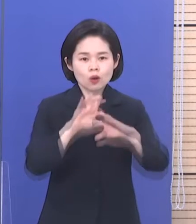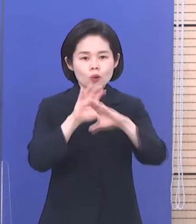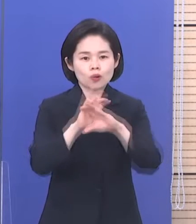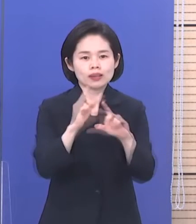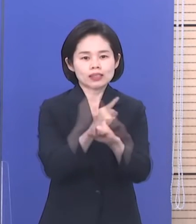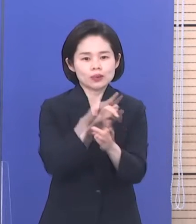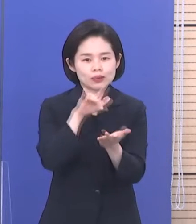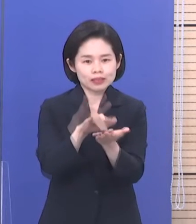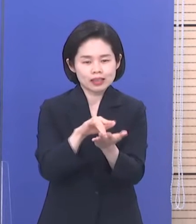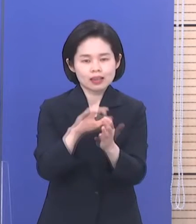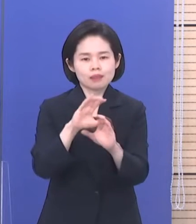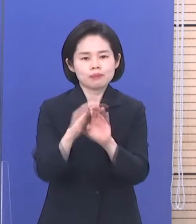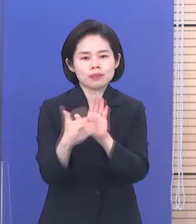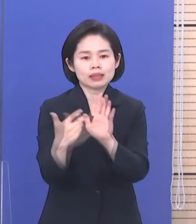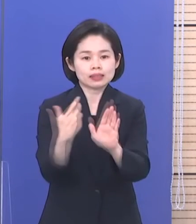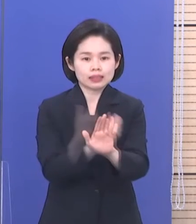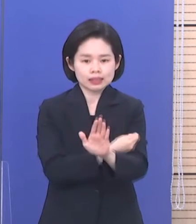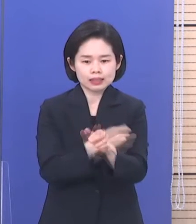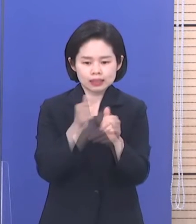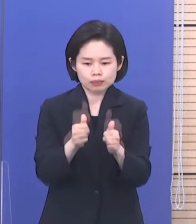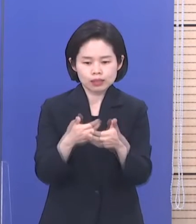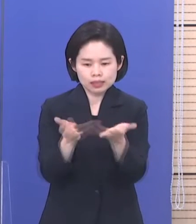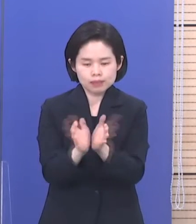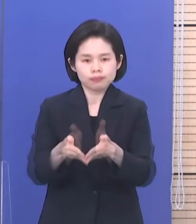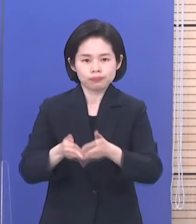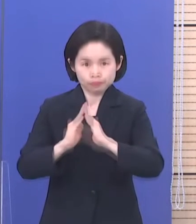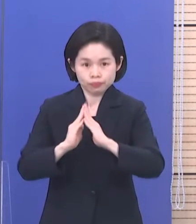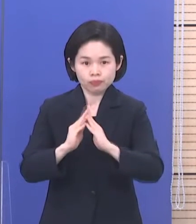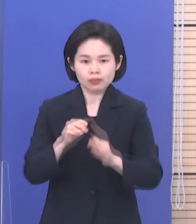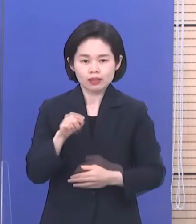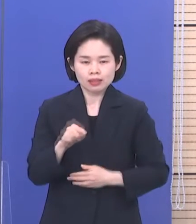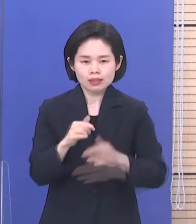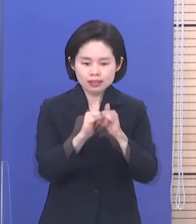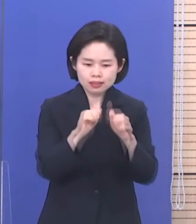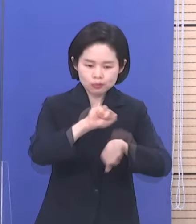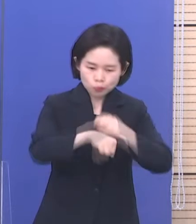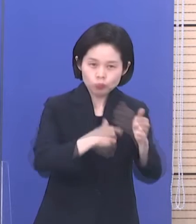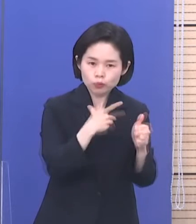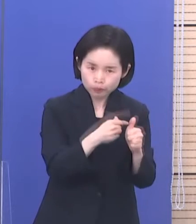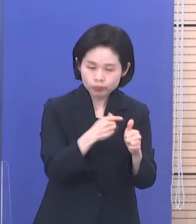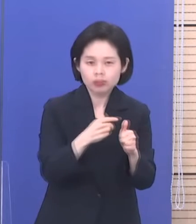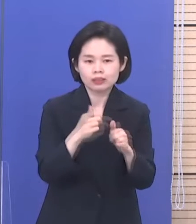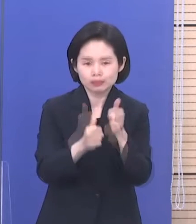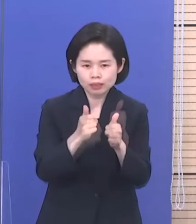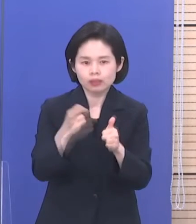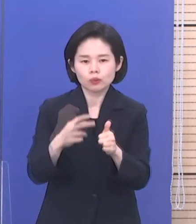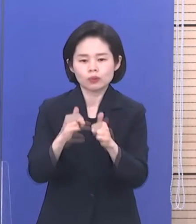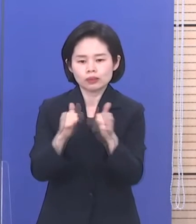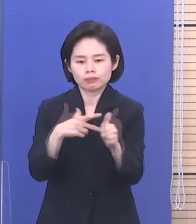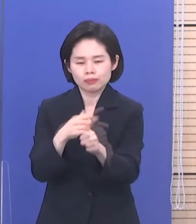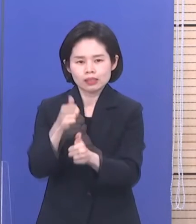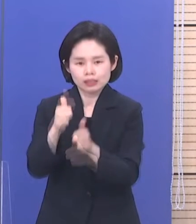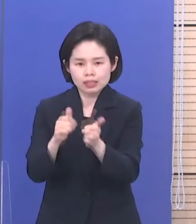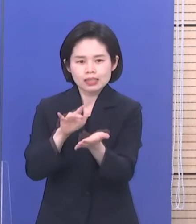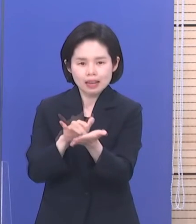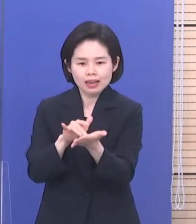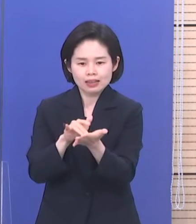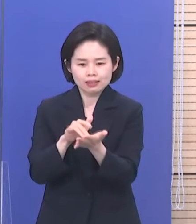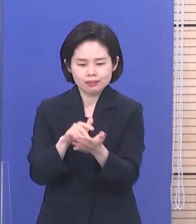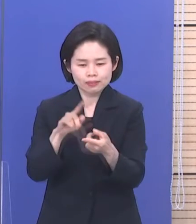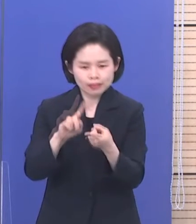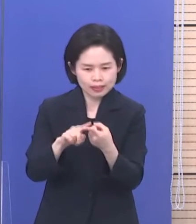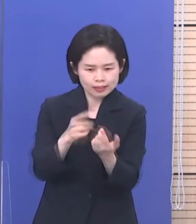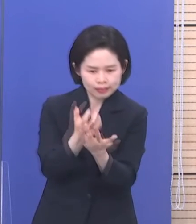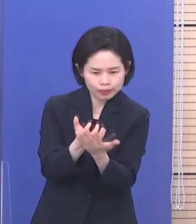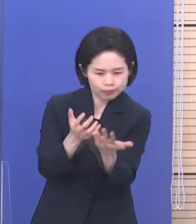코로나19 치료제 백신 심사팀을 구성하여 비임상, 임상, 품질 자료에 대하여 안전을